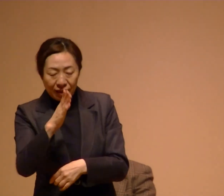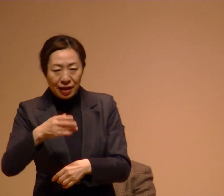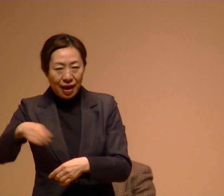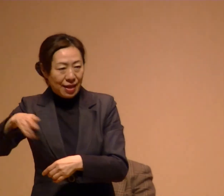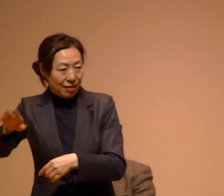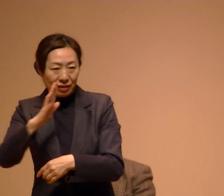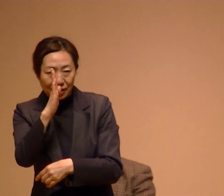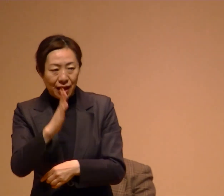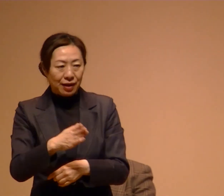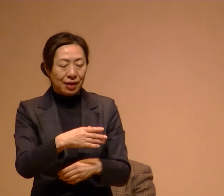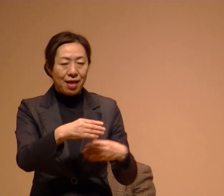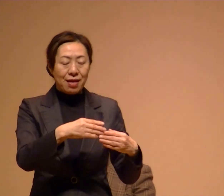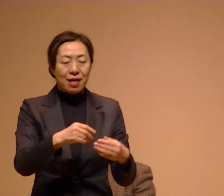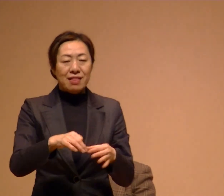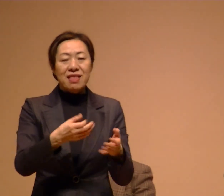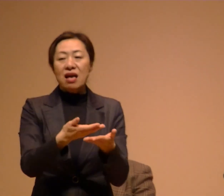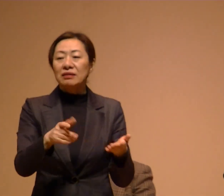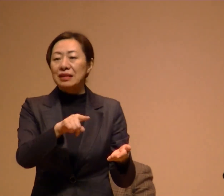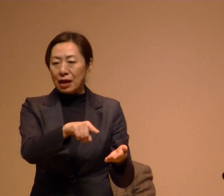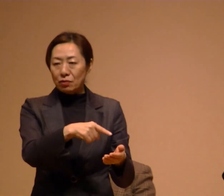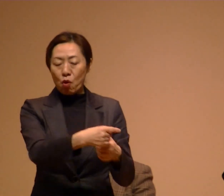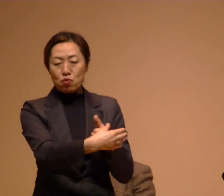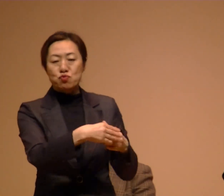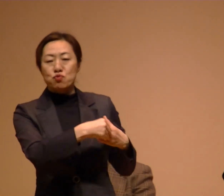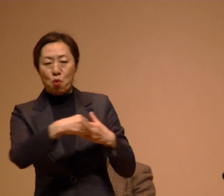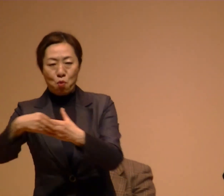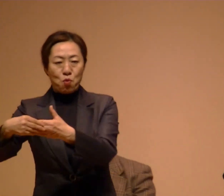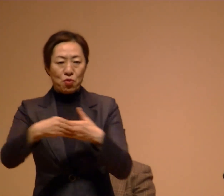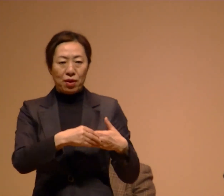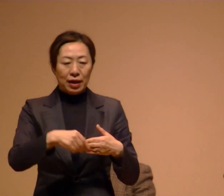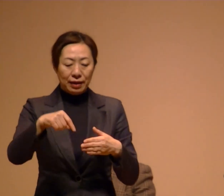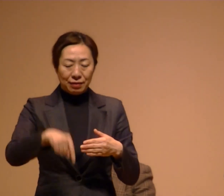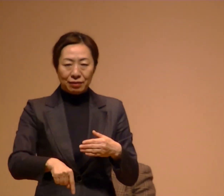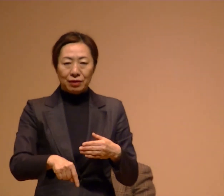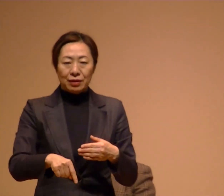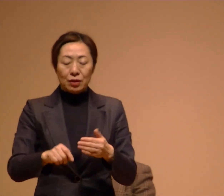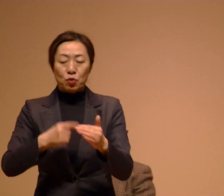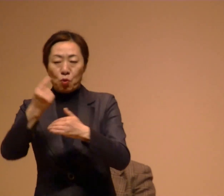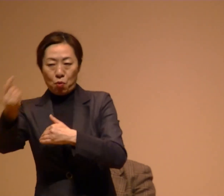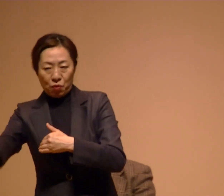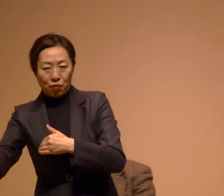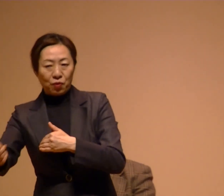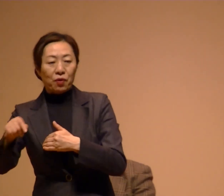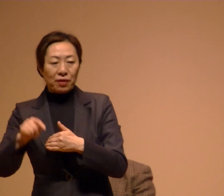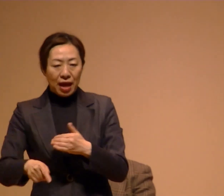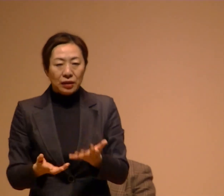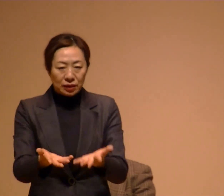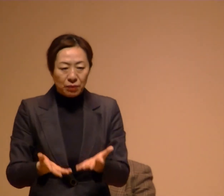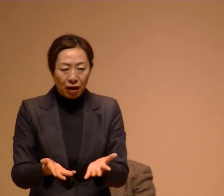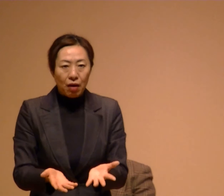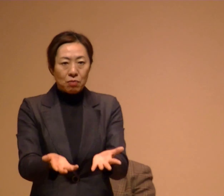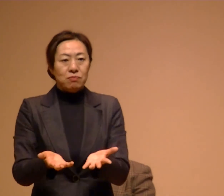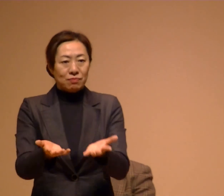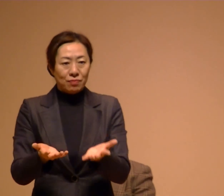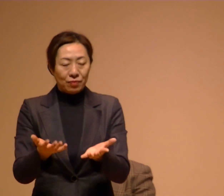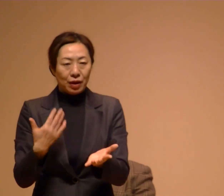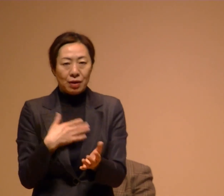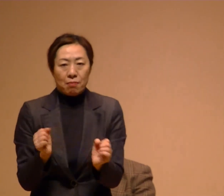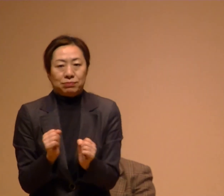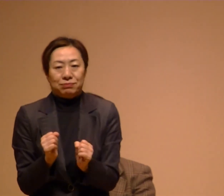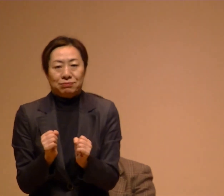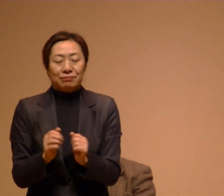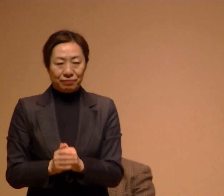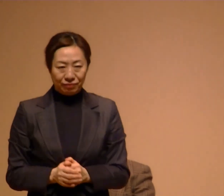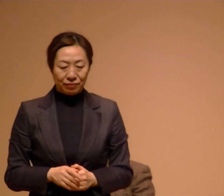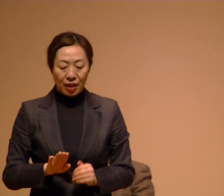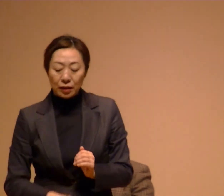店員さんの誘導で外へ、地面は波打ち繰り返し来る余震に体が固まってしまいました。小さい頃